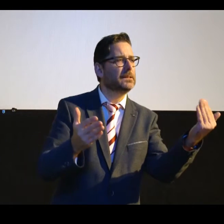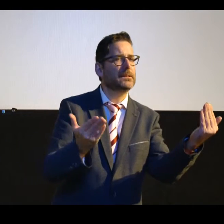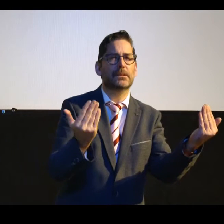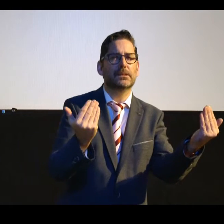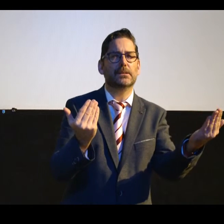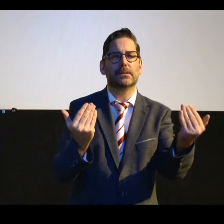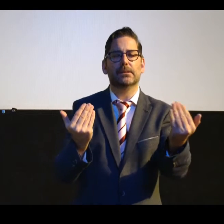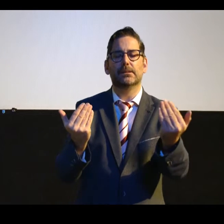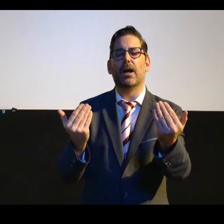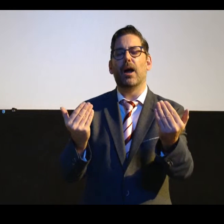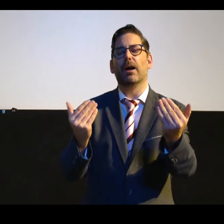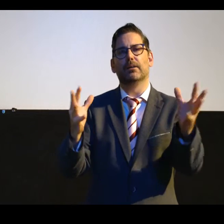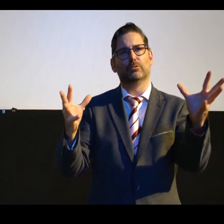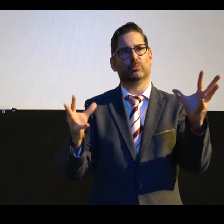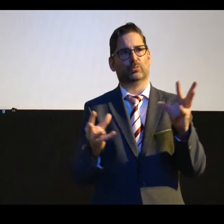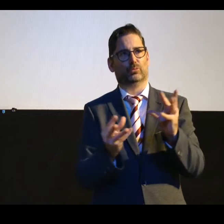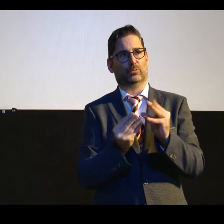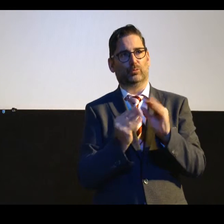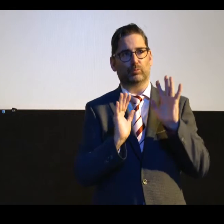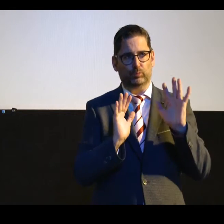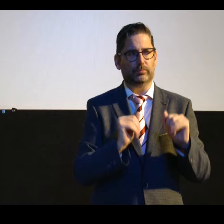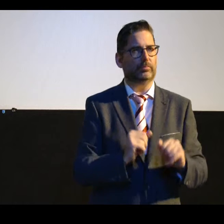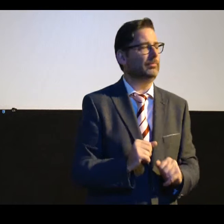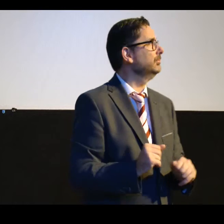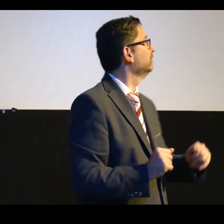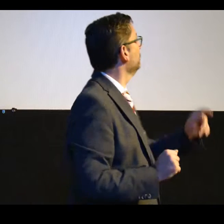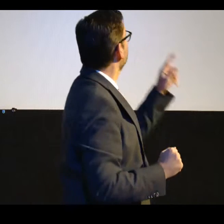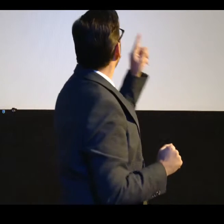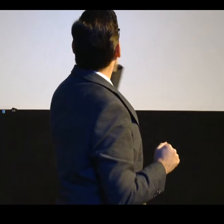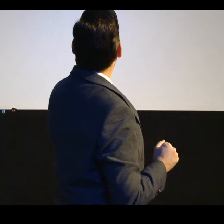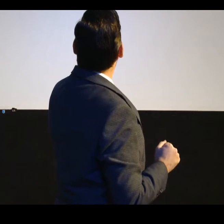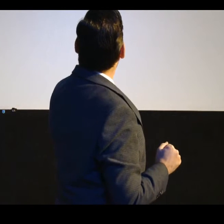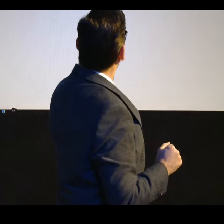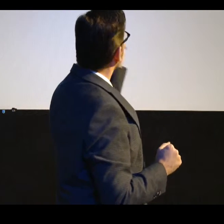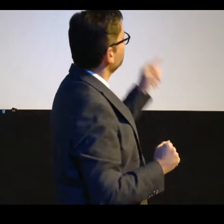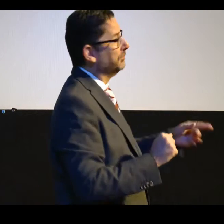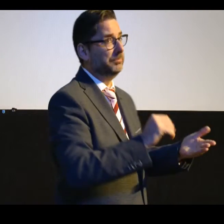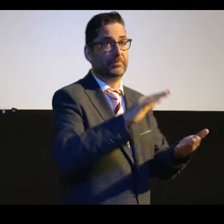confirmada, oficial, porque son datos aproximados en función de los trabajos que venimos haciendo.